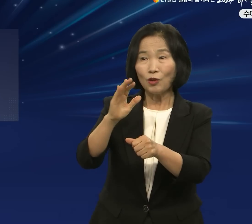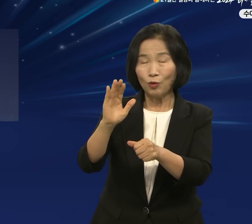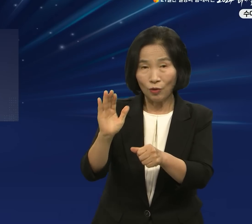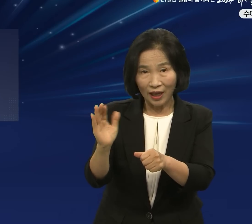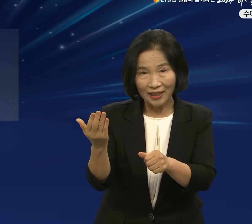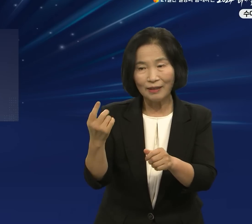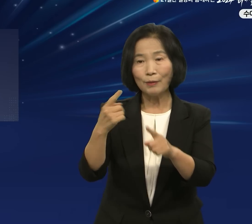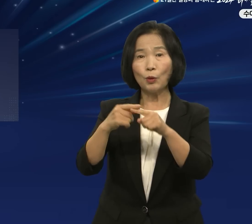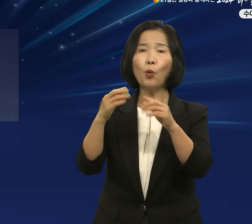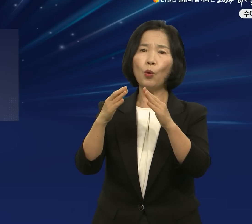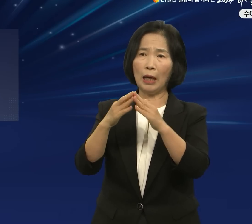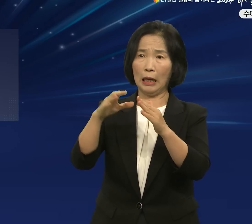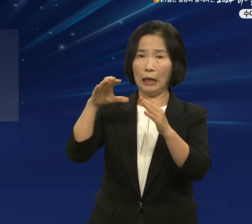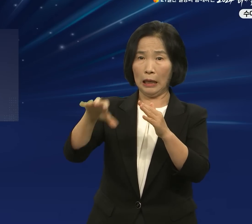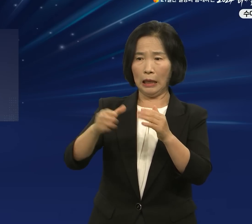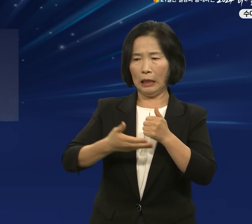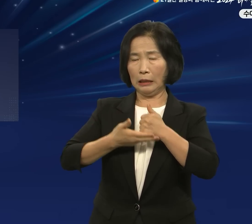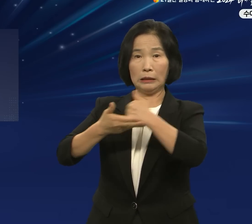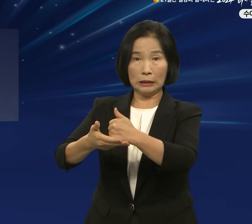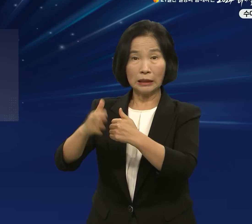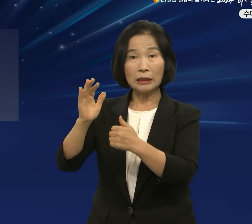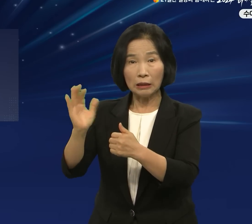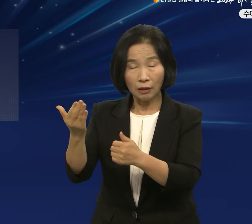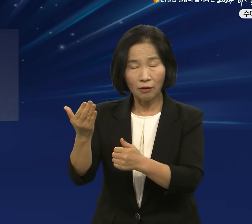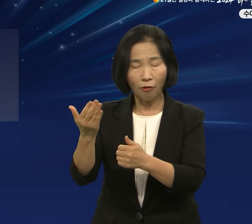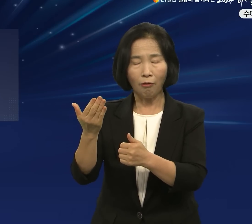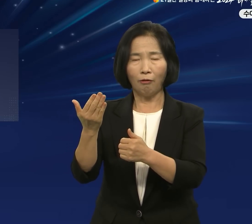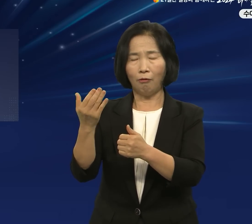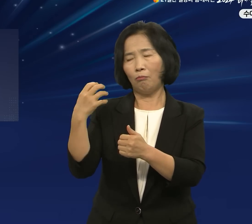목회를 했었습니다.